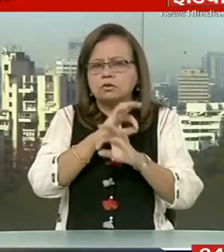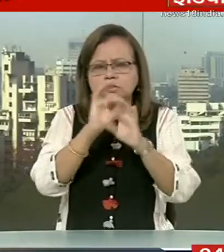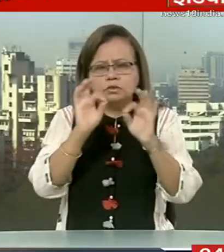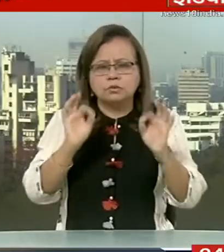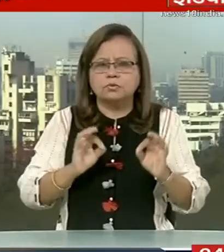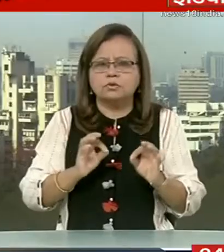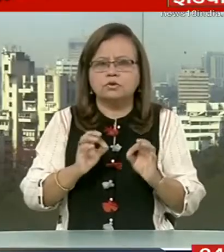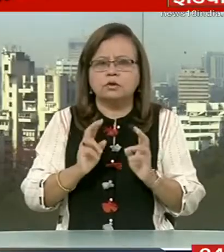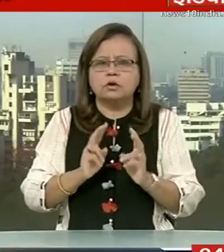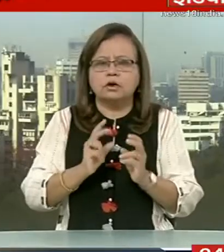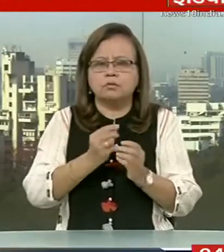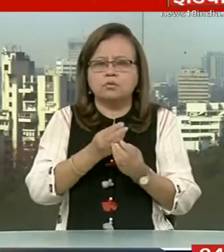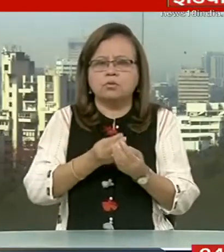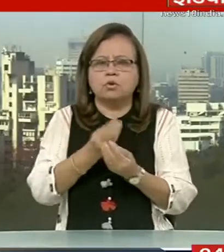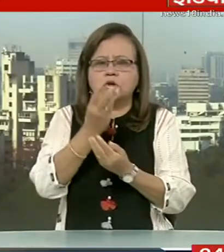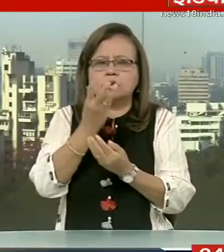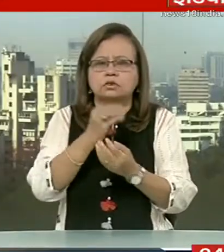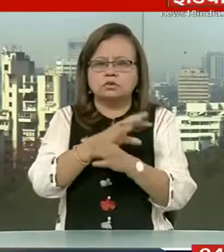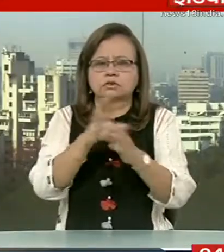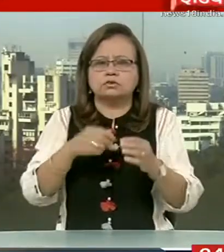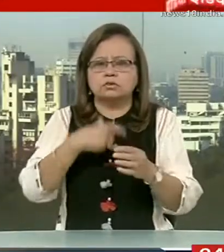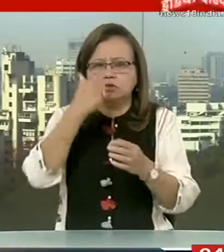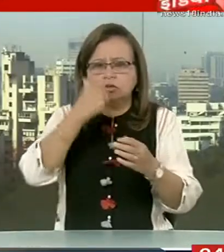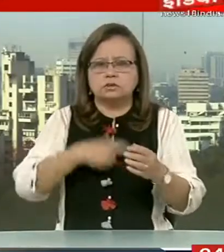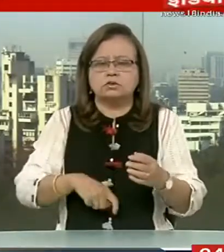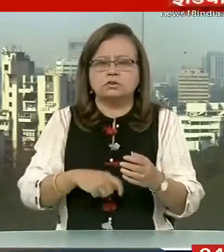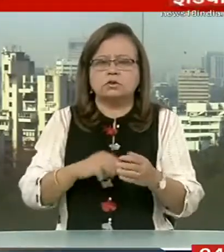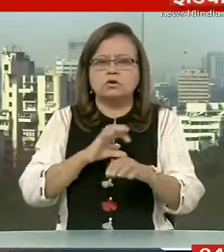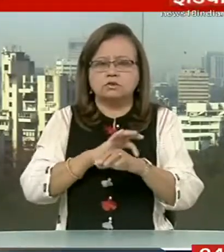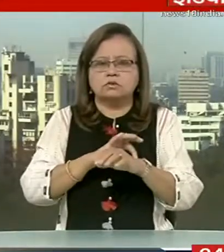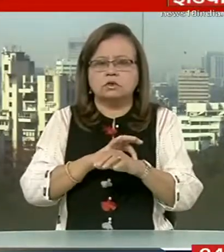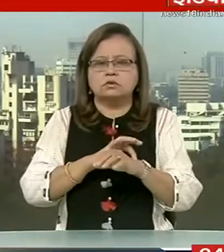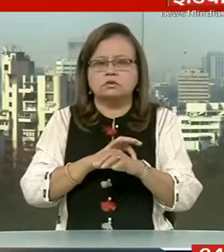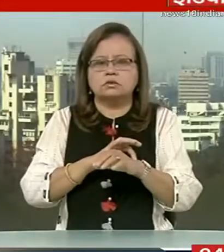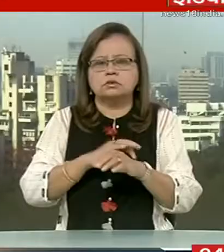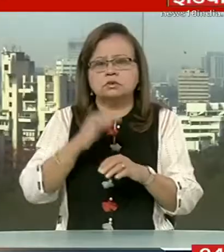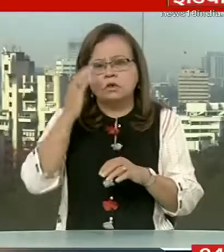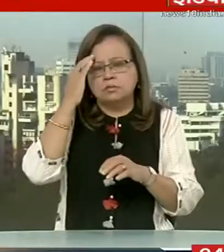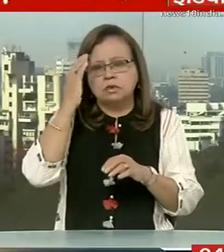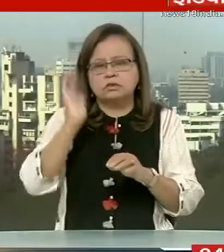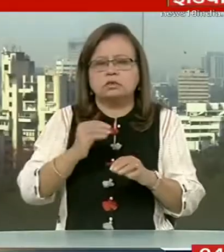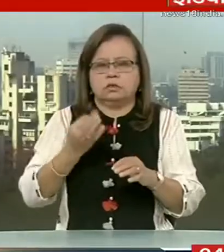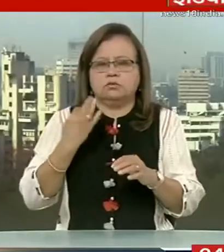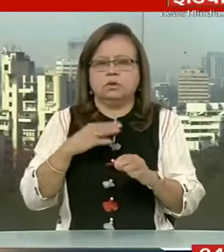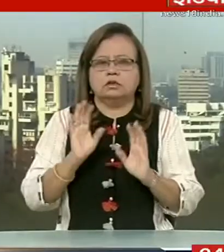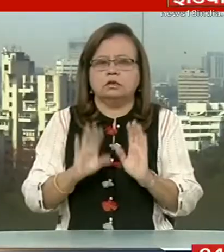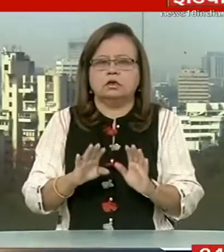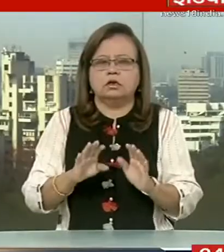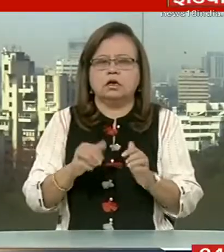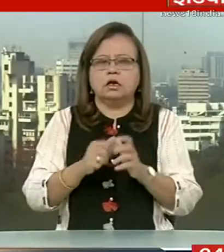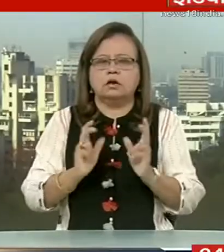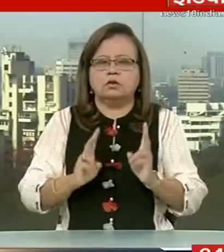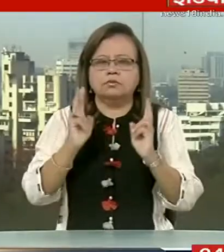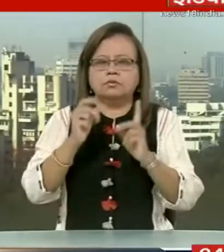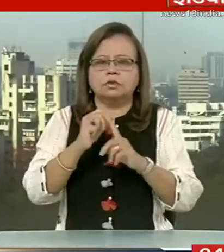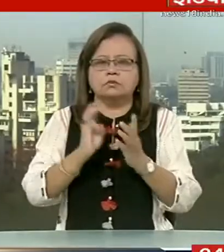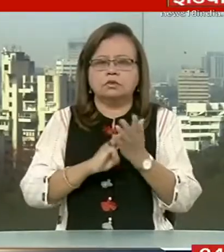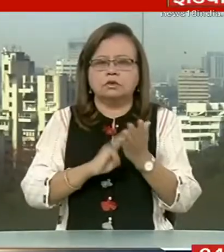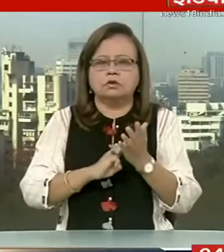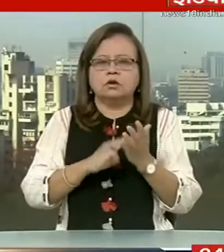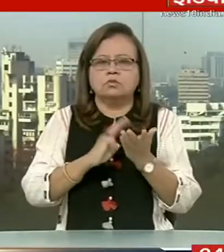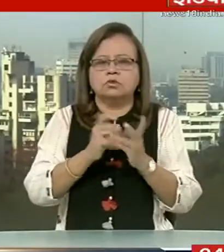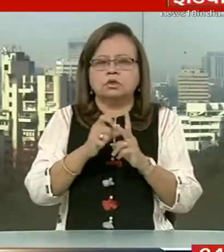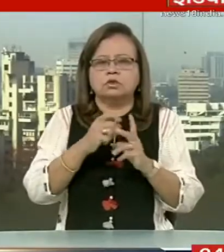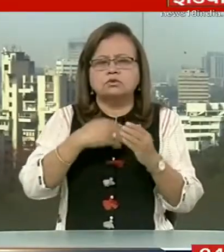परिपूर्ण पौधों को लगाया जाता है जो मानव शरीर और स्वास्थ्य मस्तिष्क के लिए लाभदायक आरोग्यवन